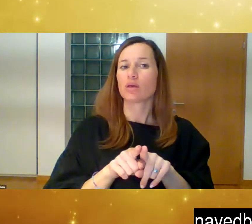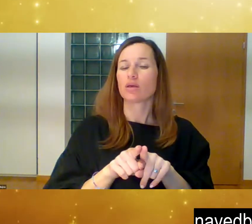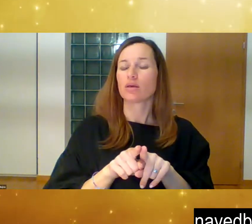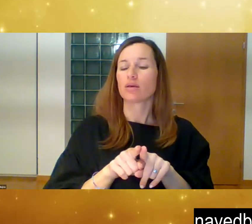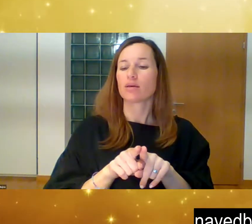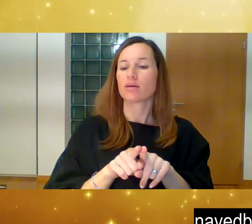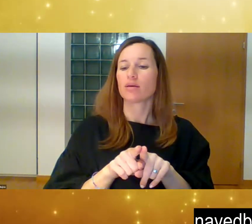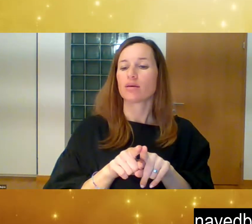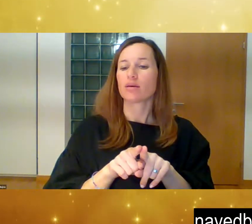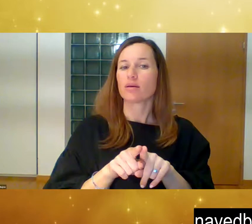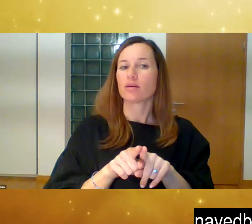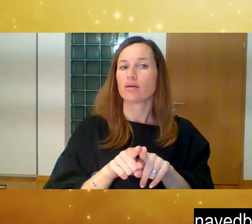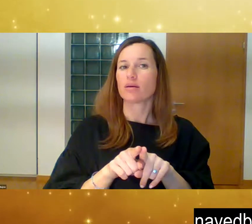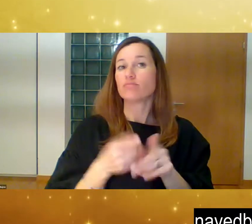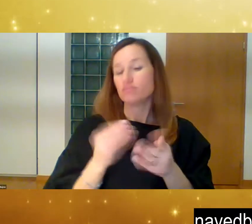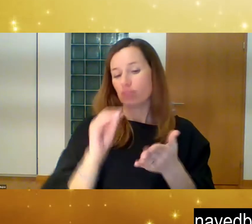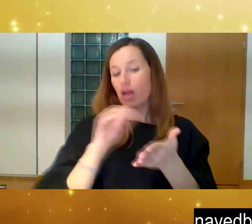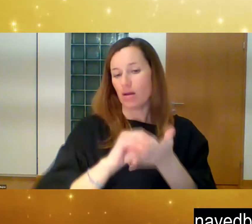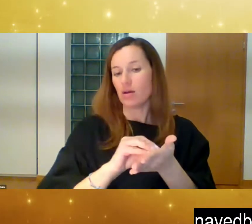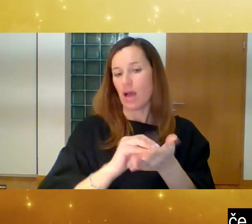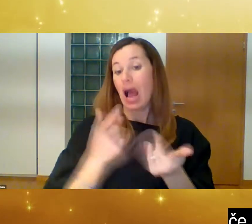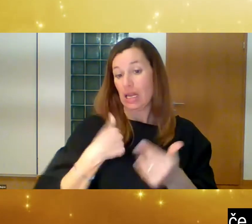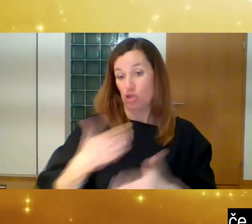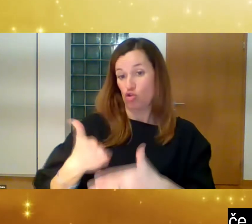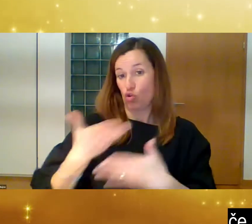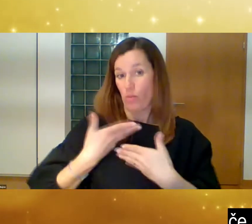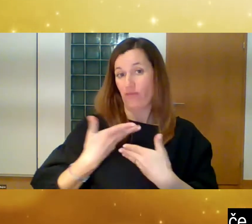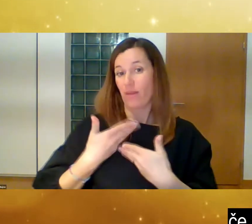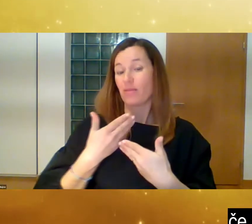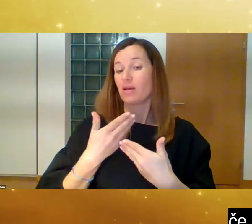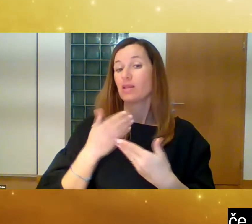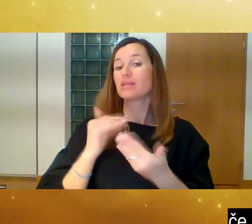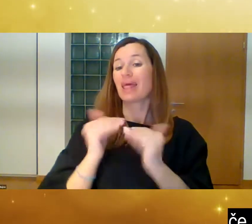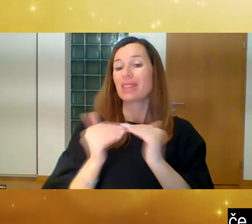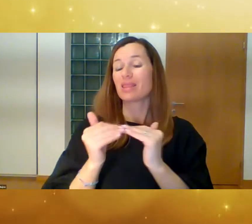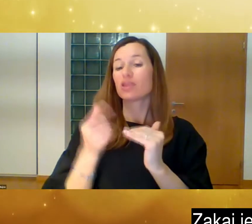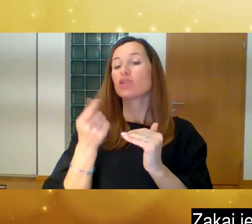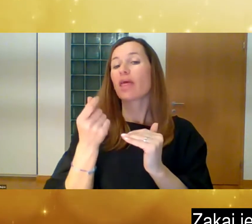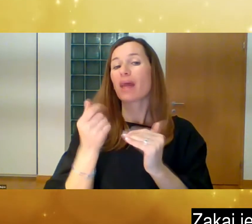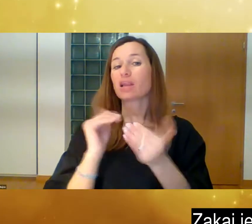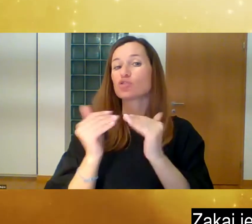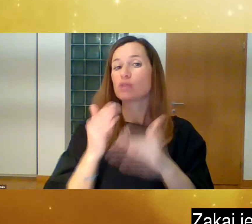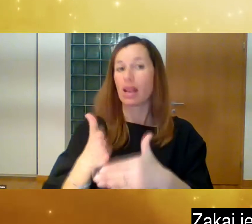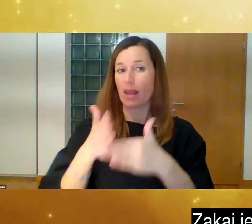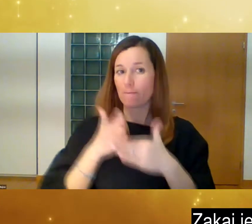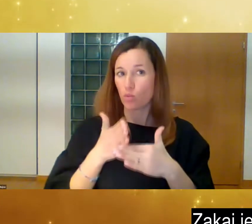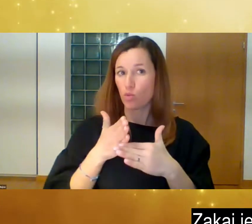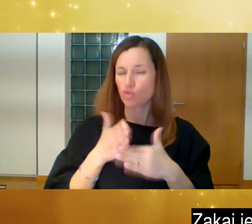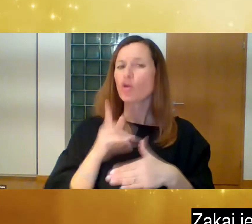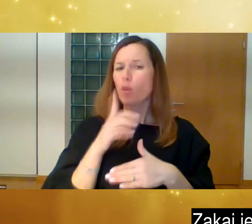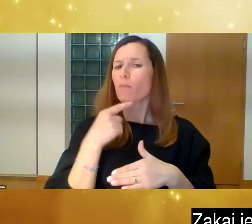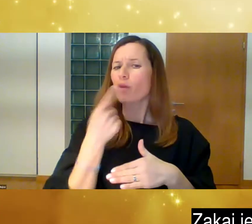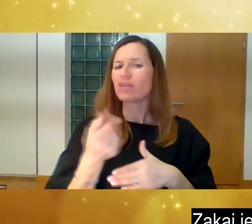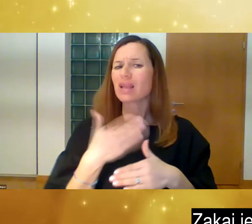navedbo o prejemanju denarne socialne pomoči, če jo slučajno prejemate. To bomo povedali kasneje, zakaj je